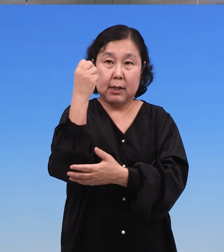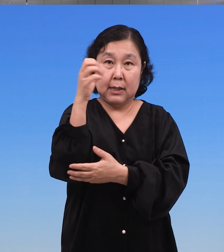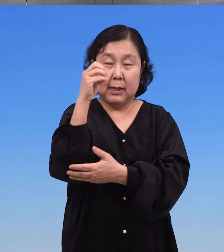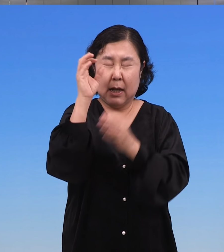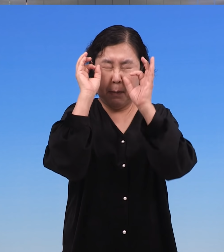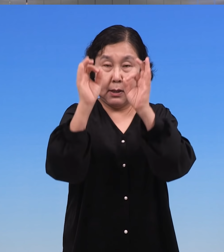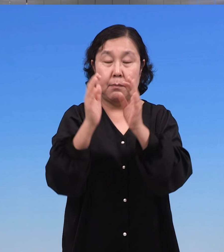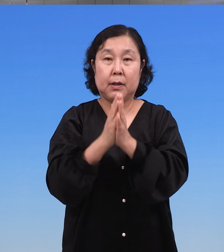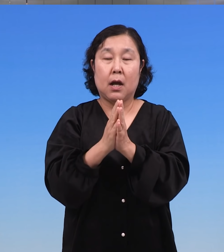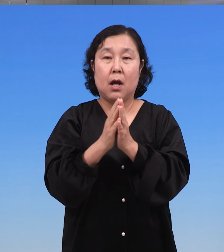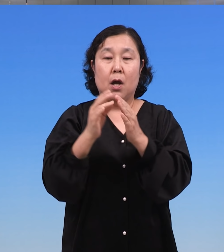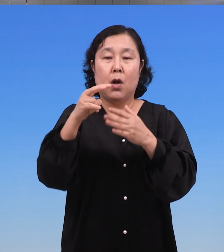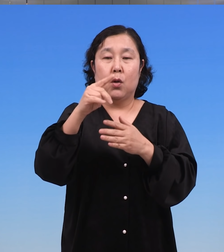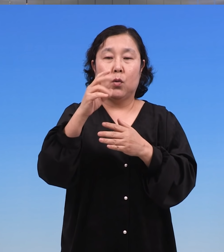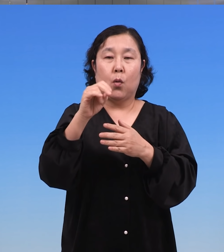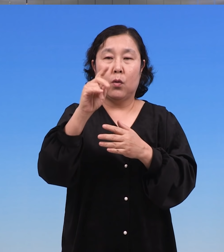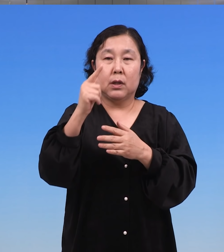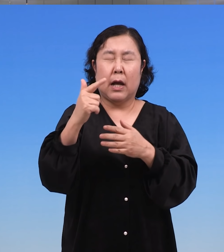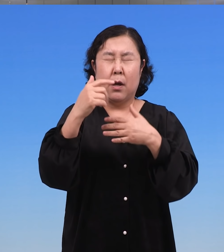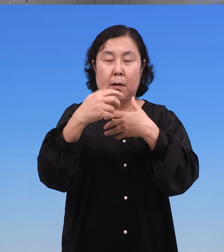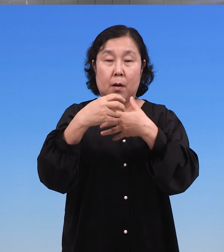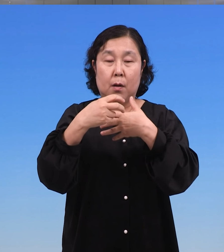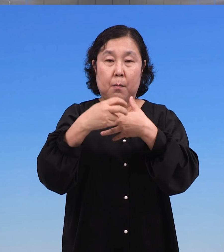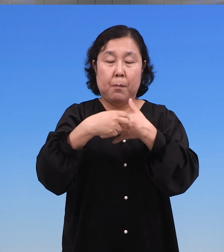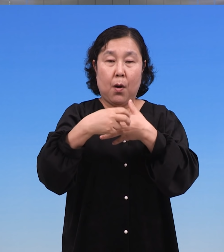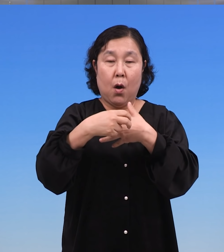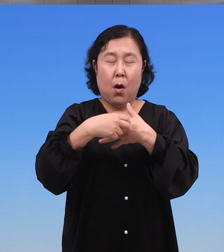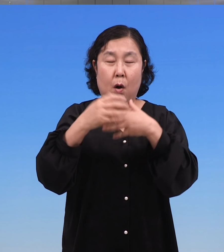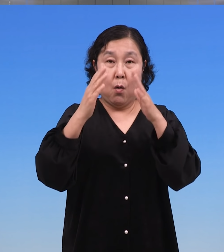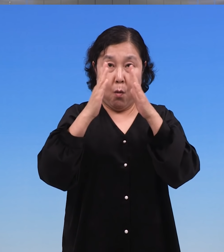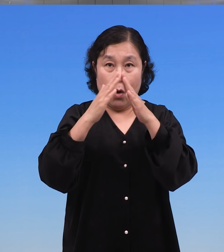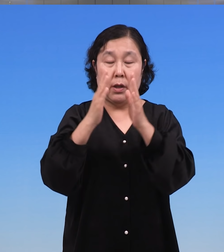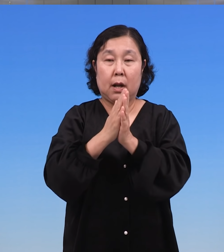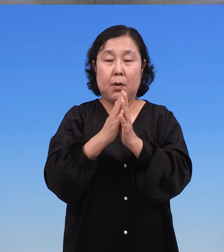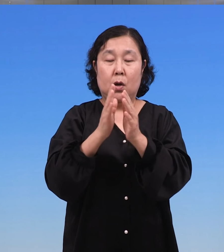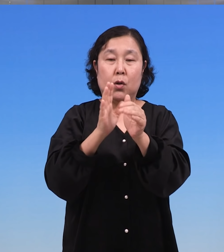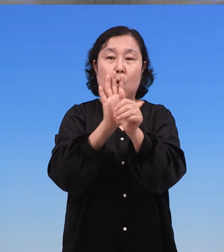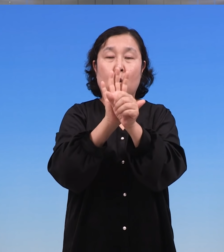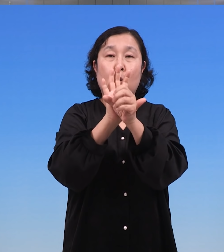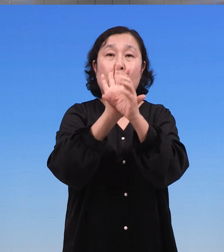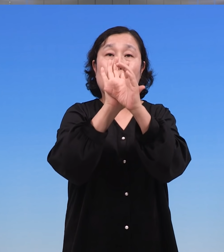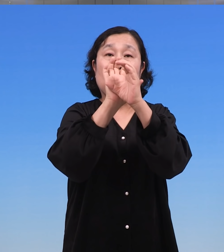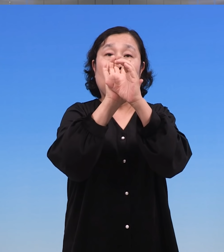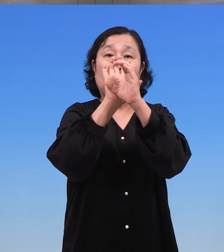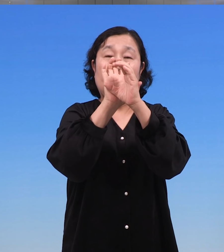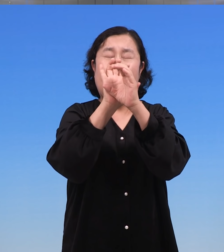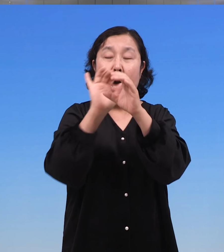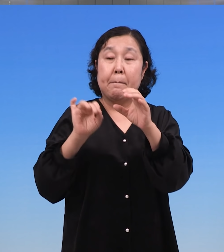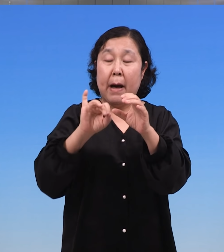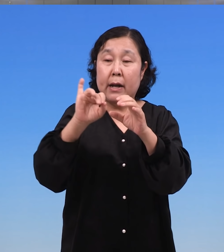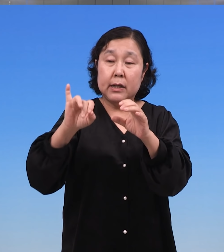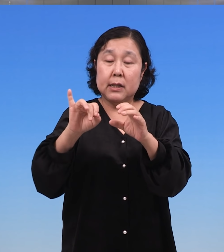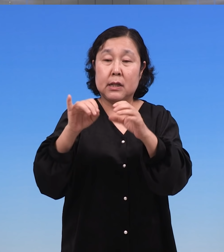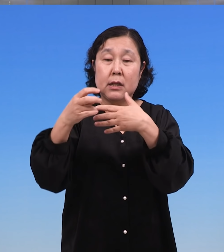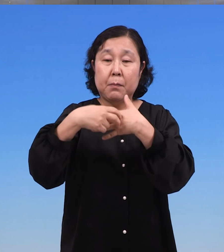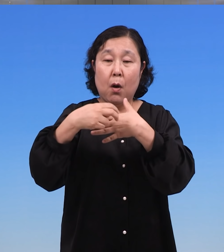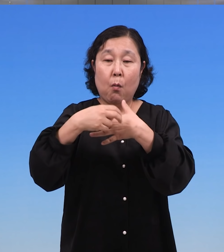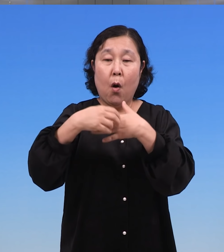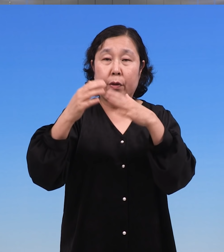하더라고요. 아니 잘못하면은 동산병원 하면은 코로나 바이러스 병원으로 낙인 찍힐 텐데 왜